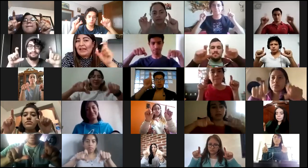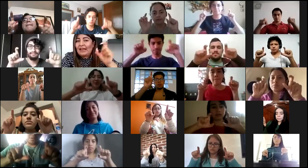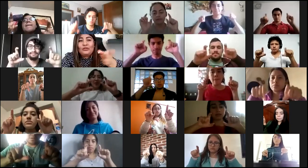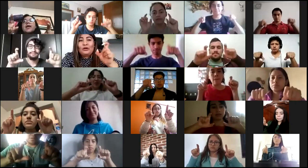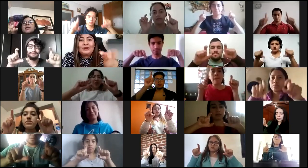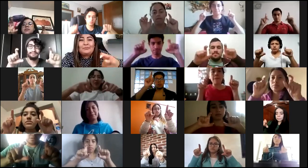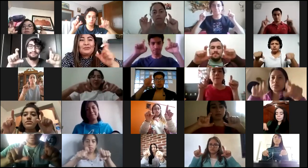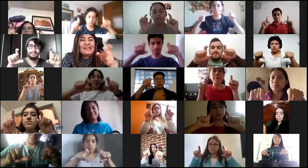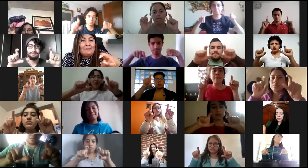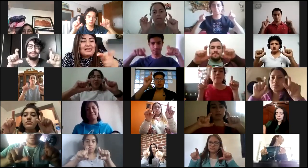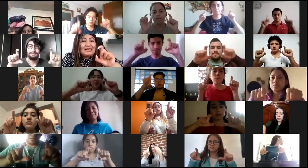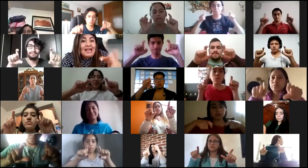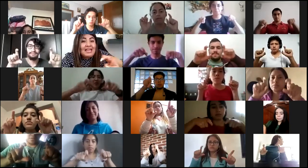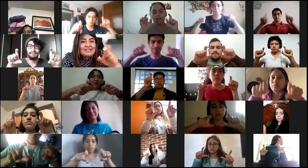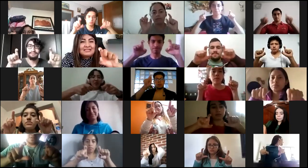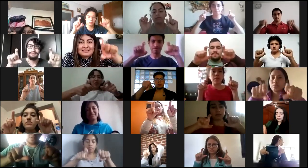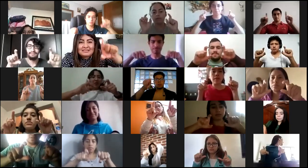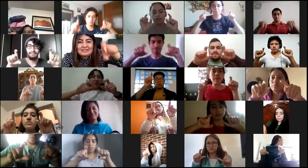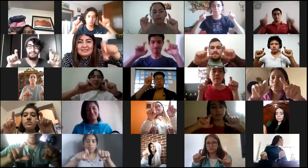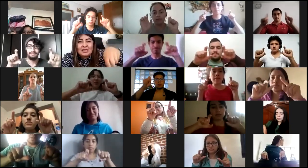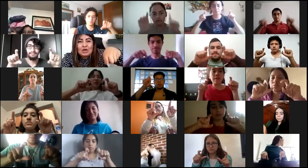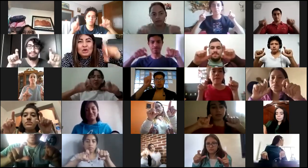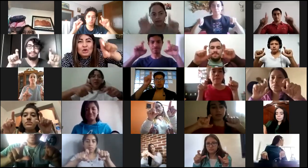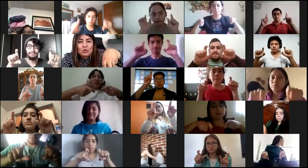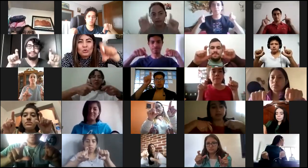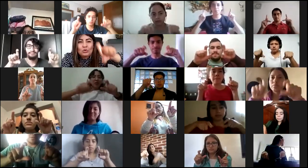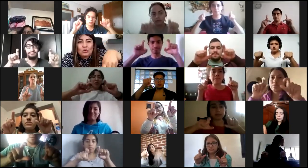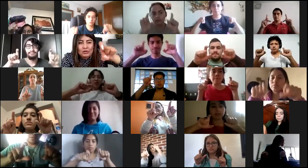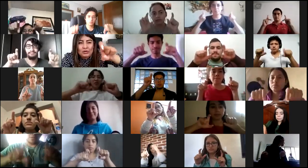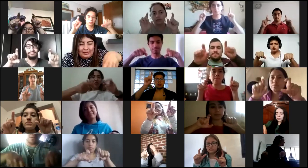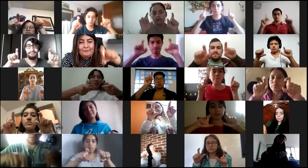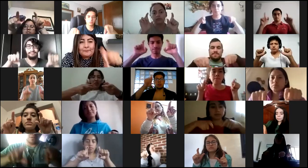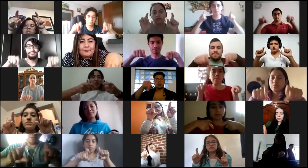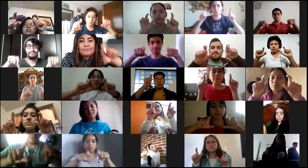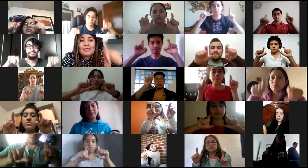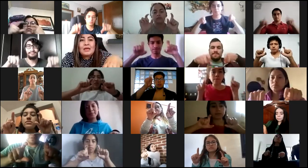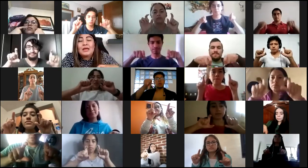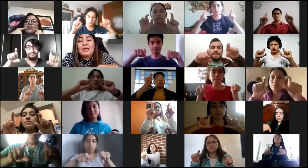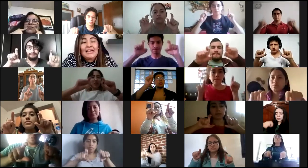no, porque podría parecer la X. Q. Ajá. R.